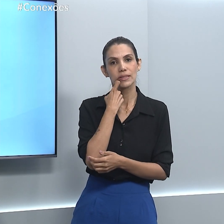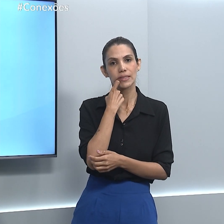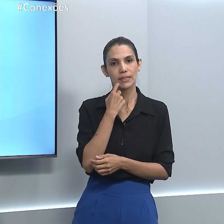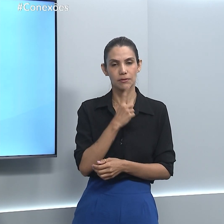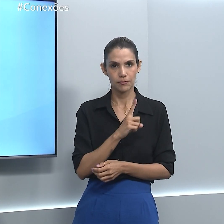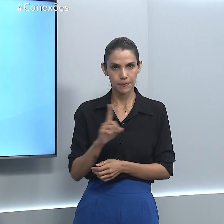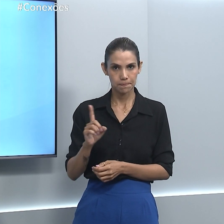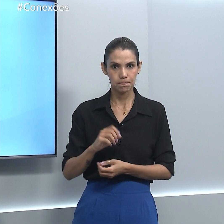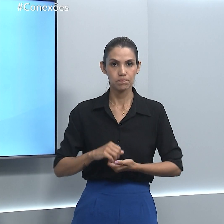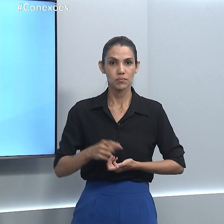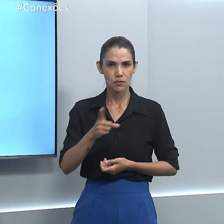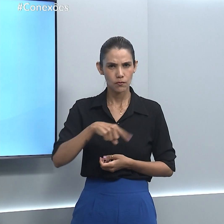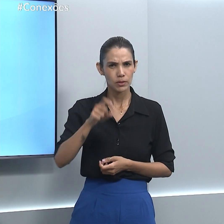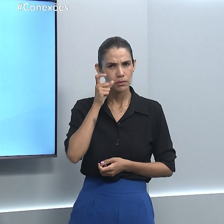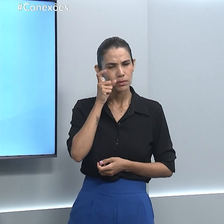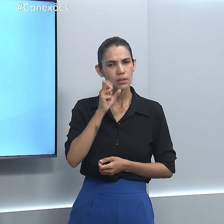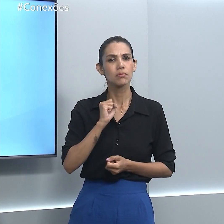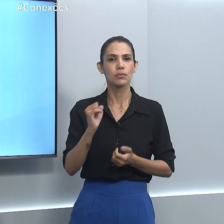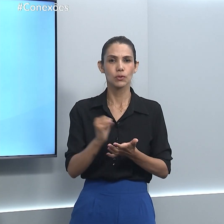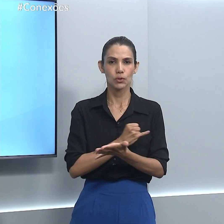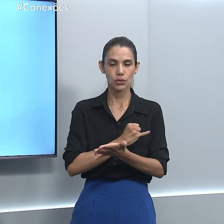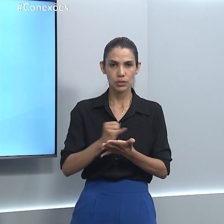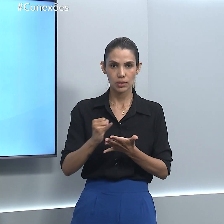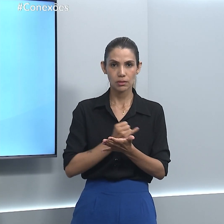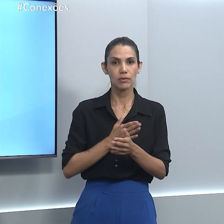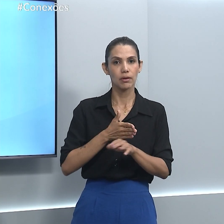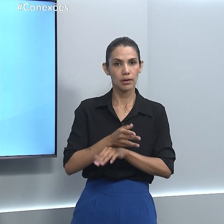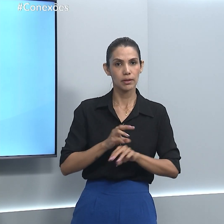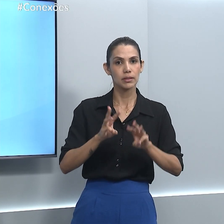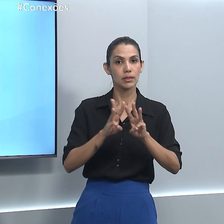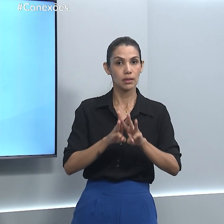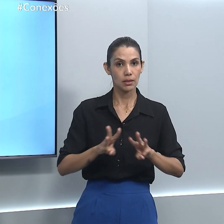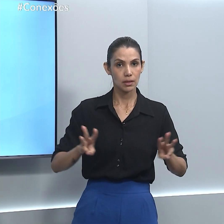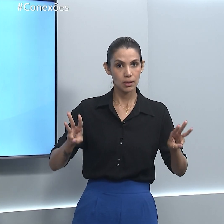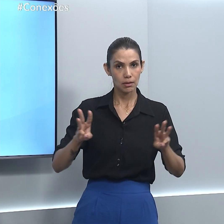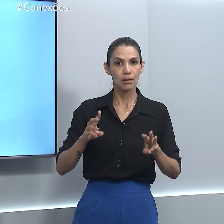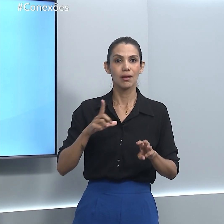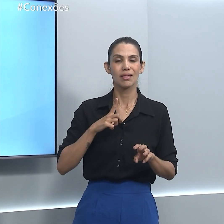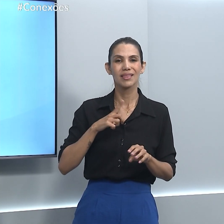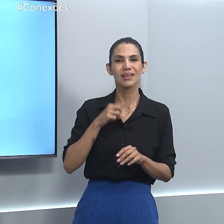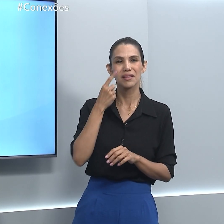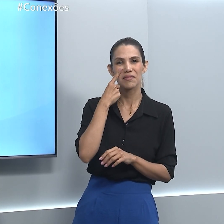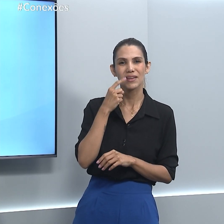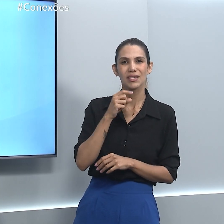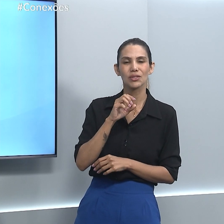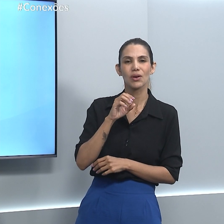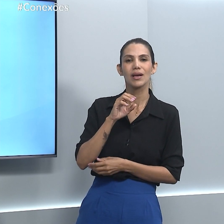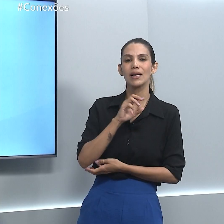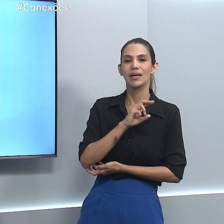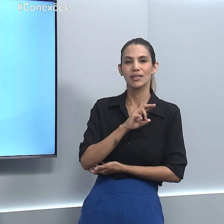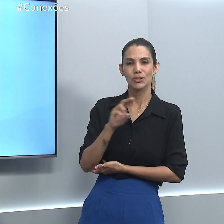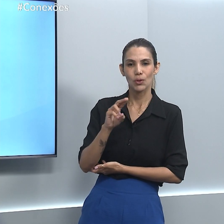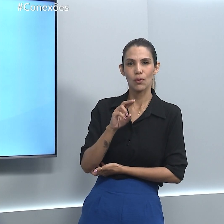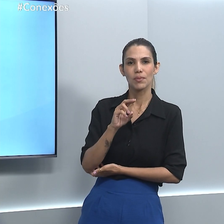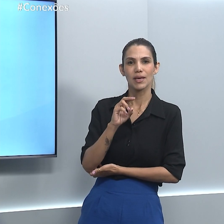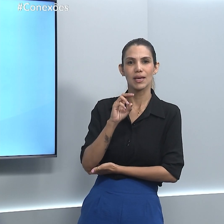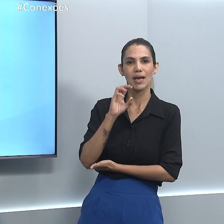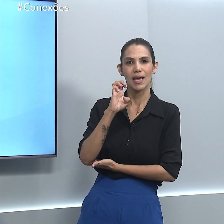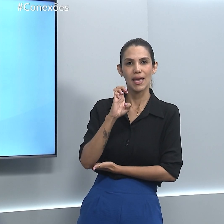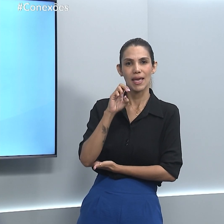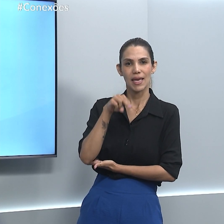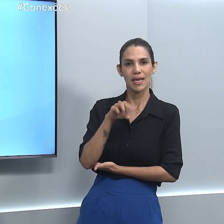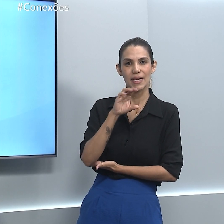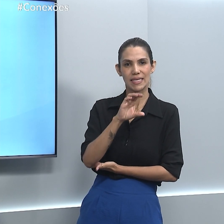se inscrever no sistema do próprio INSEJA, que é com 2 Cs, viu, gente? Diferente do que eu coloquei aí na tela para vocês,